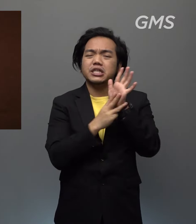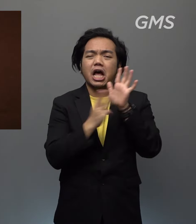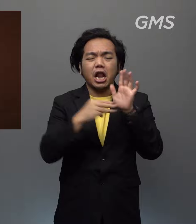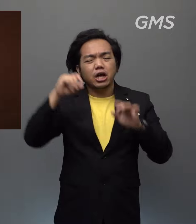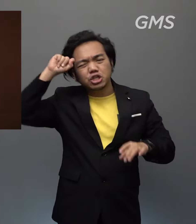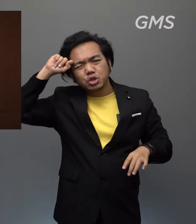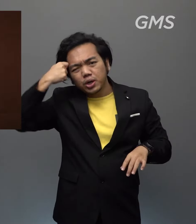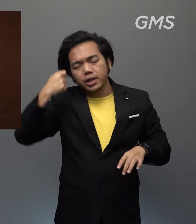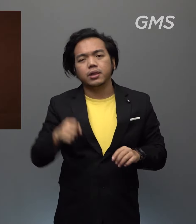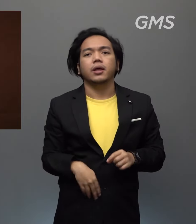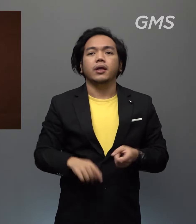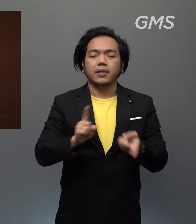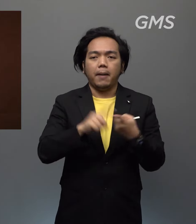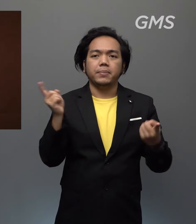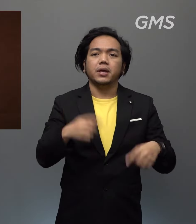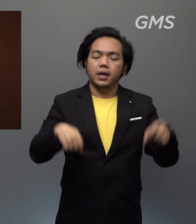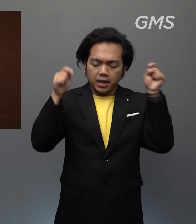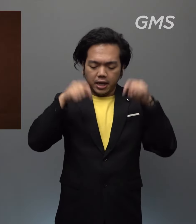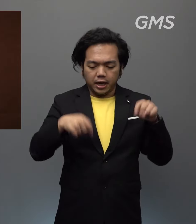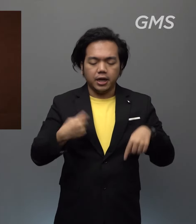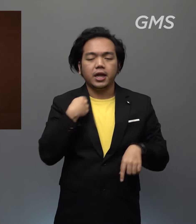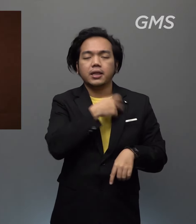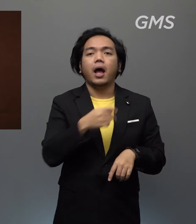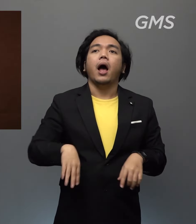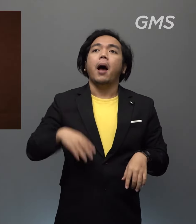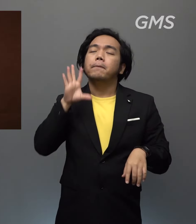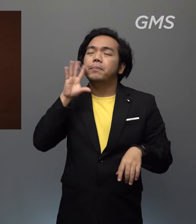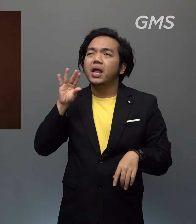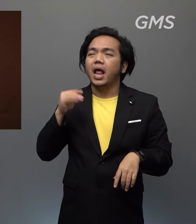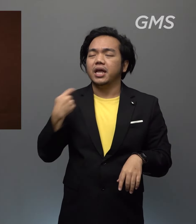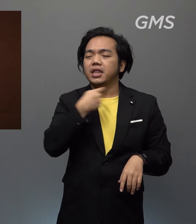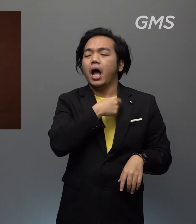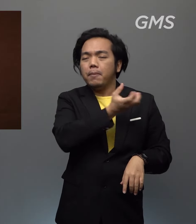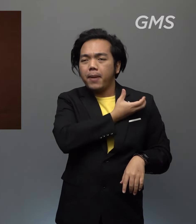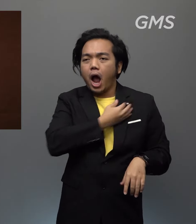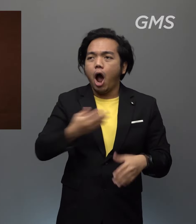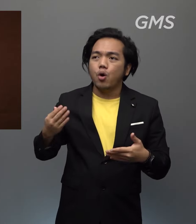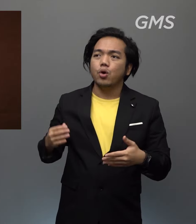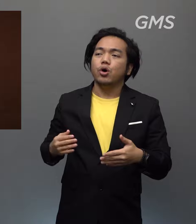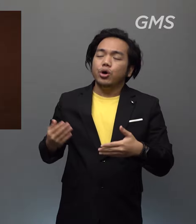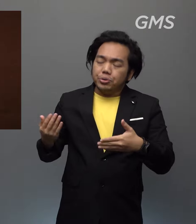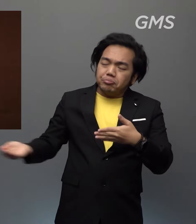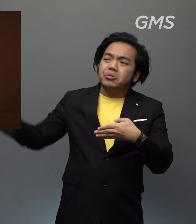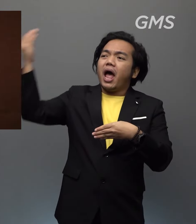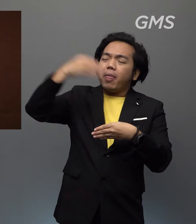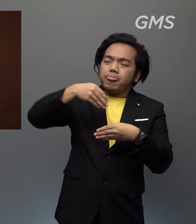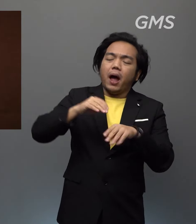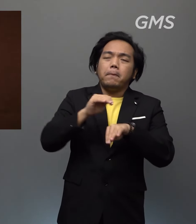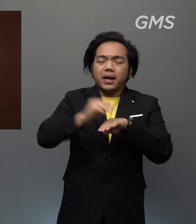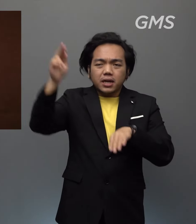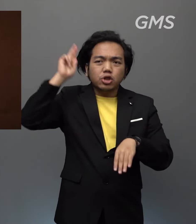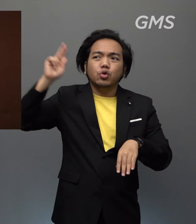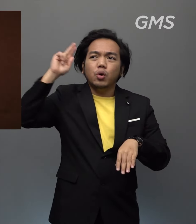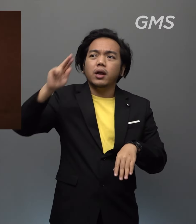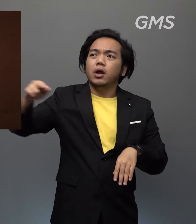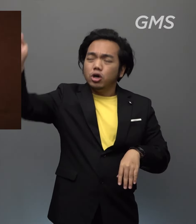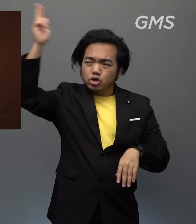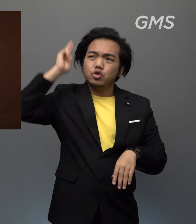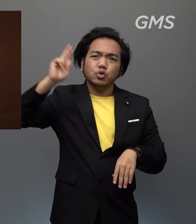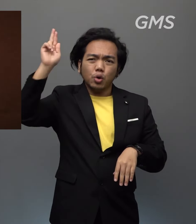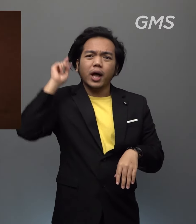kita kembali dan semakin mendekat kepadanya, maka dia adalah Allah yang setia, yang menunggu dan siap berlari